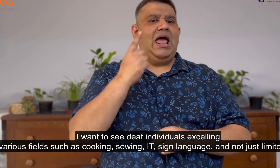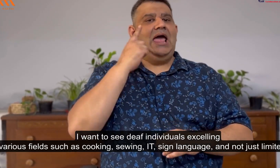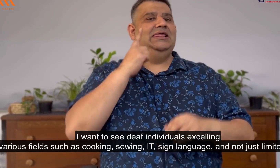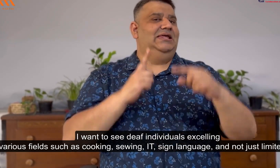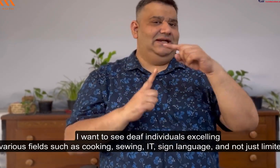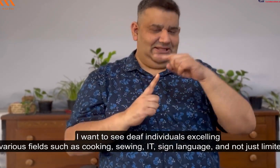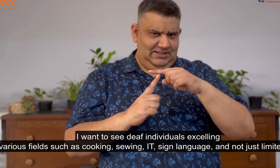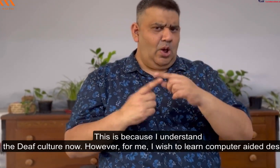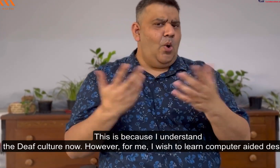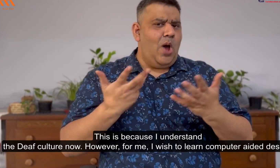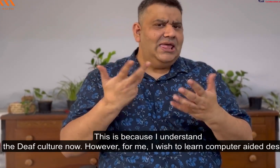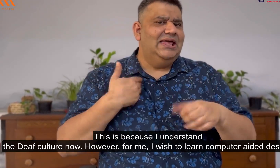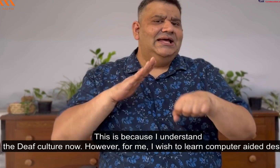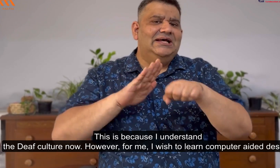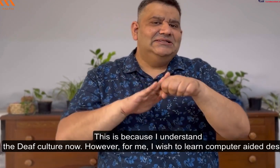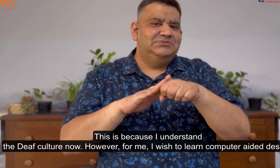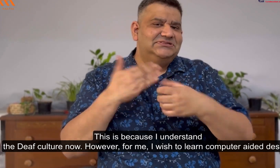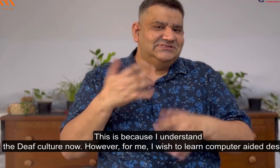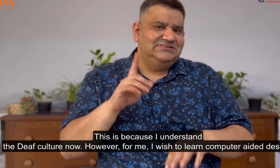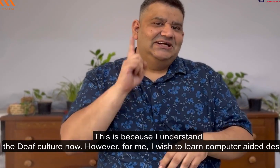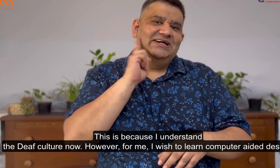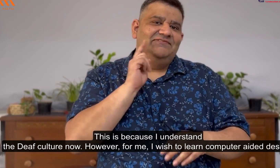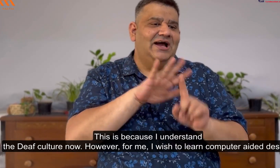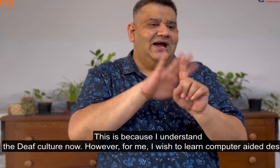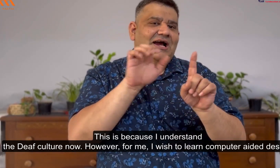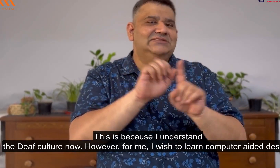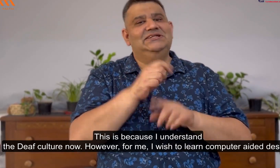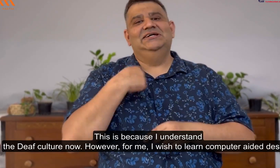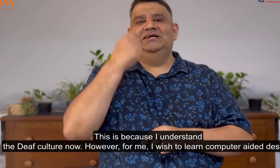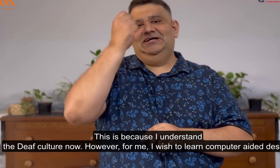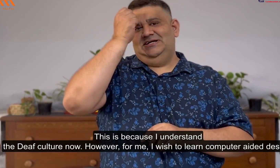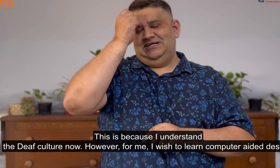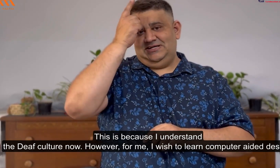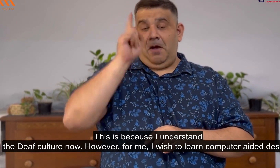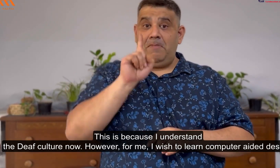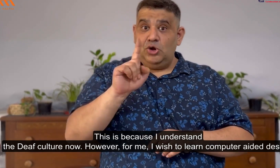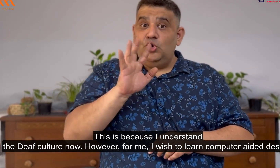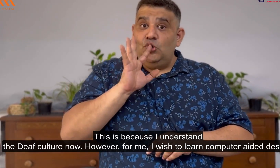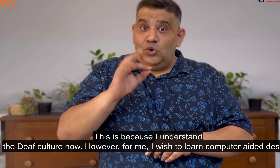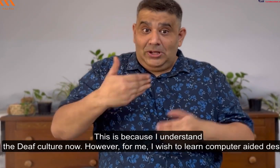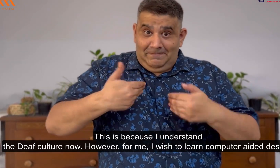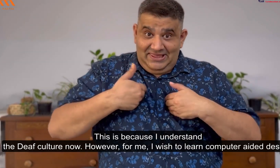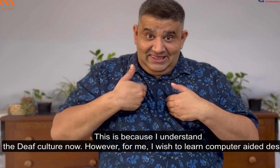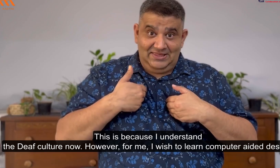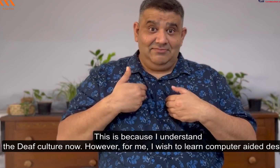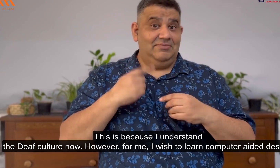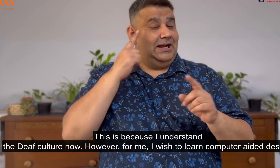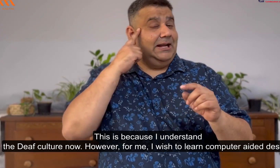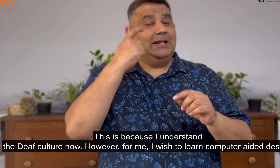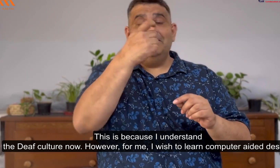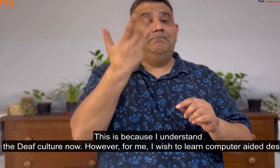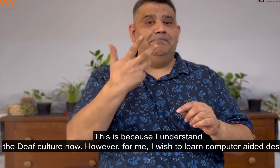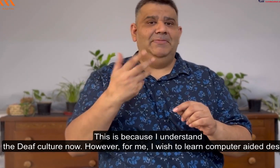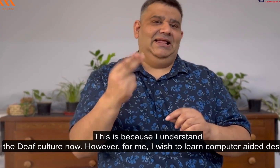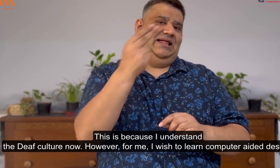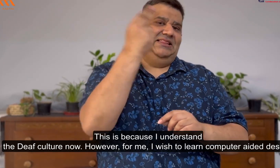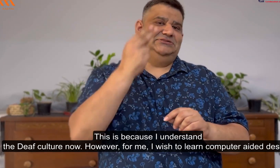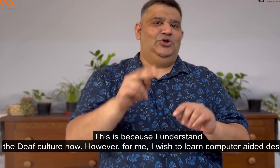है क्योंकि मैं अब बधिर संस्कृति को समझता हूँ। हालांकि मेरे लिए मैं कंप्यूटर एडेड डिज़ाइन